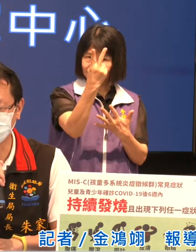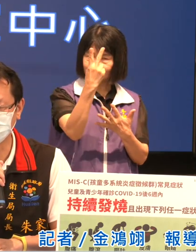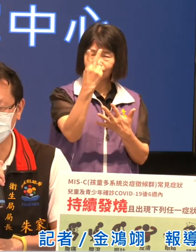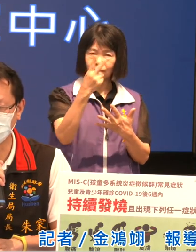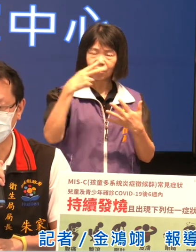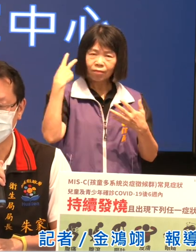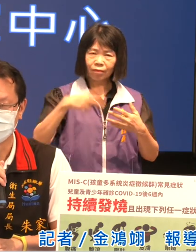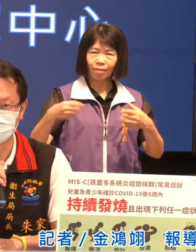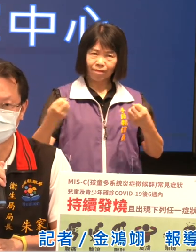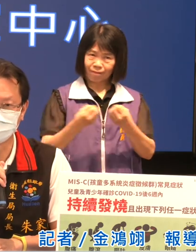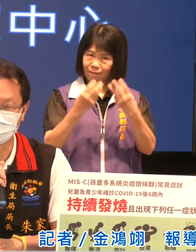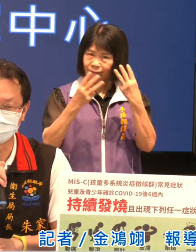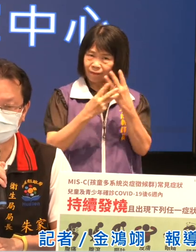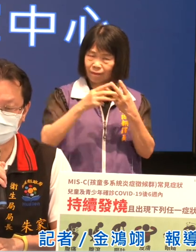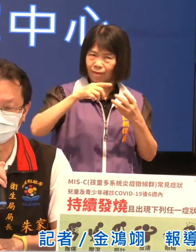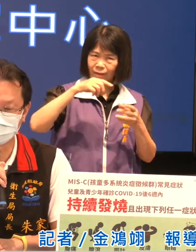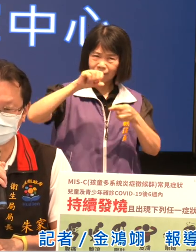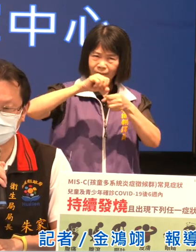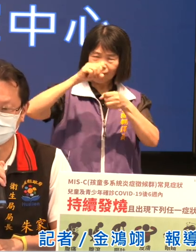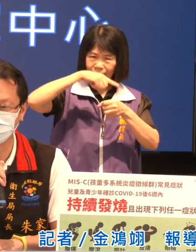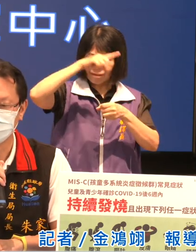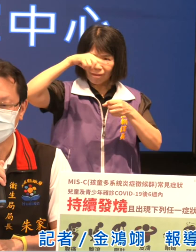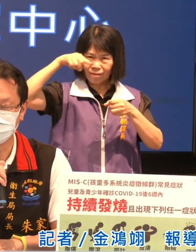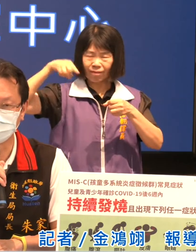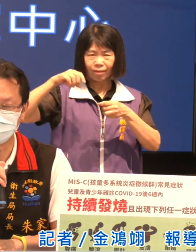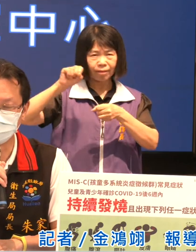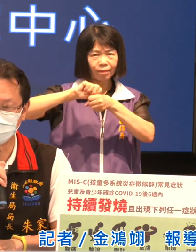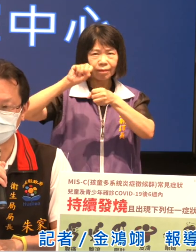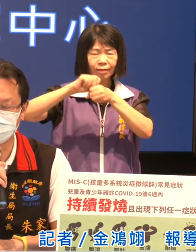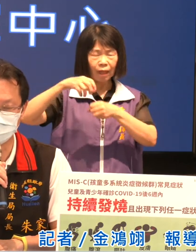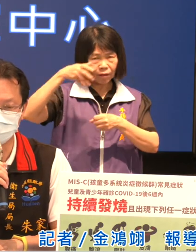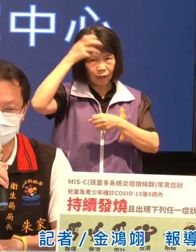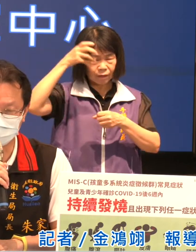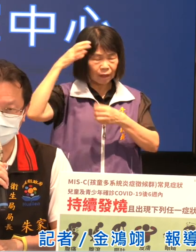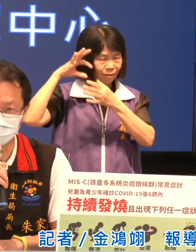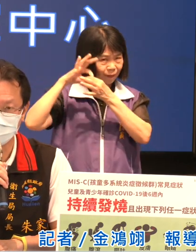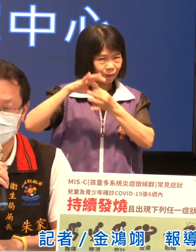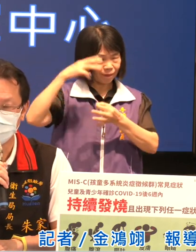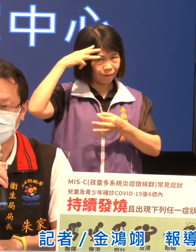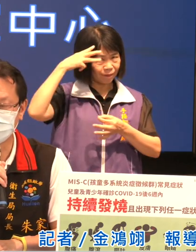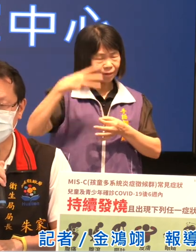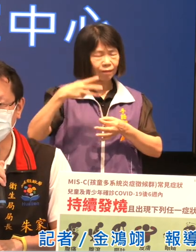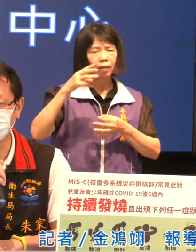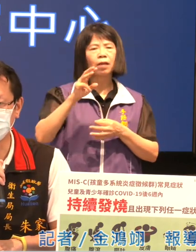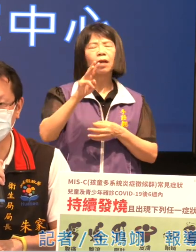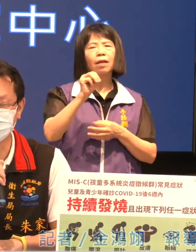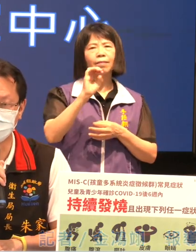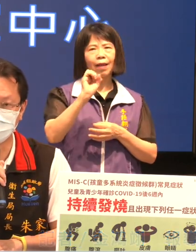炎指数增加加上发烧超过3天以上，就可以被诊断成为MIS-7